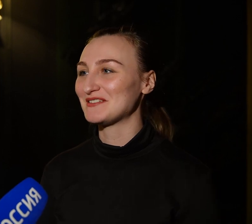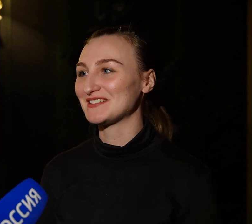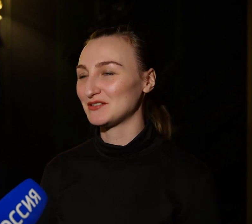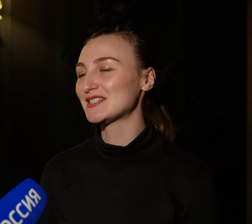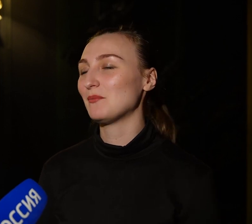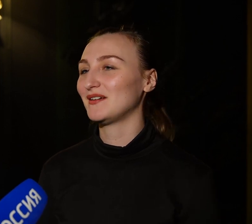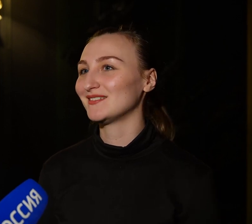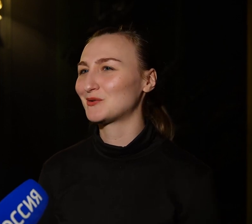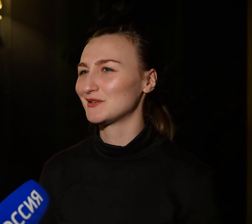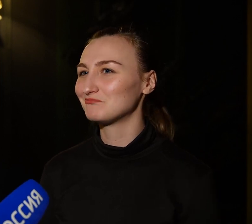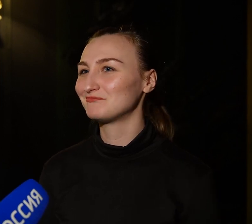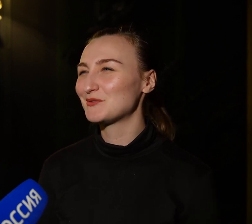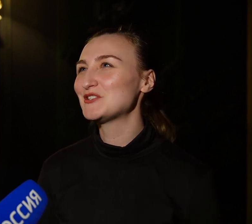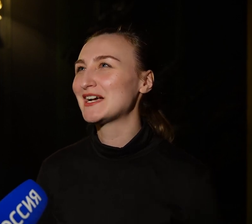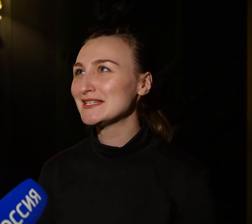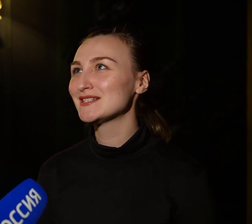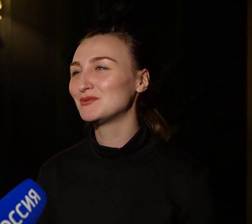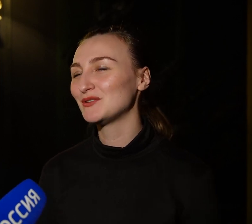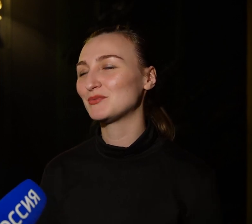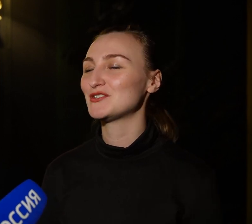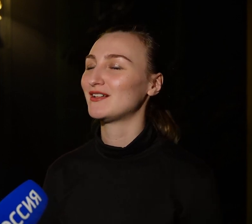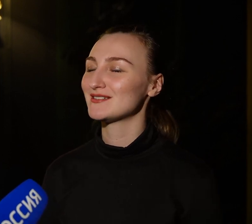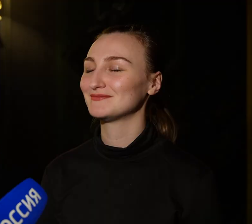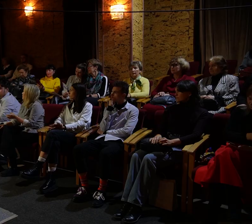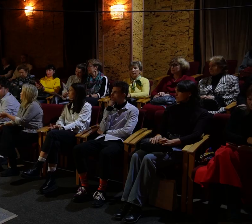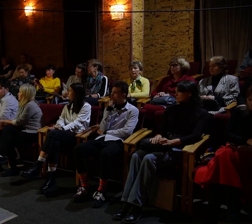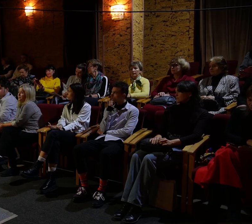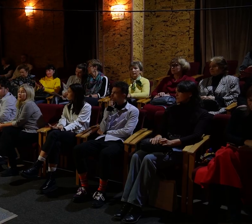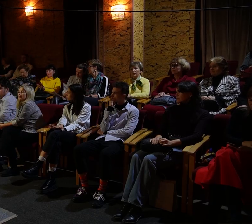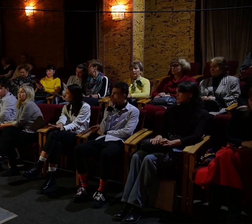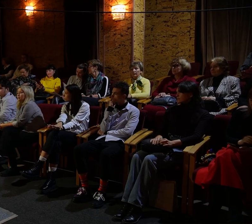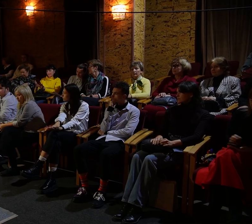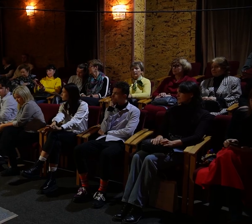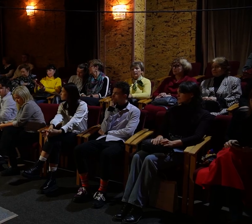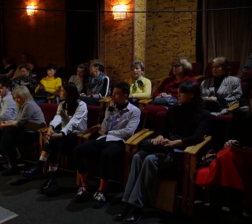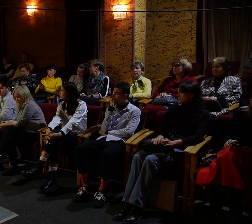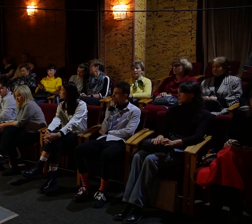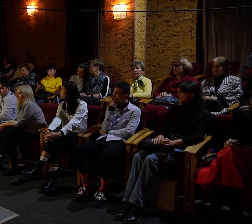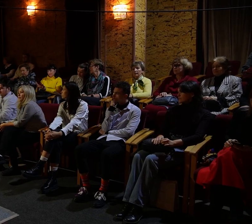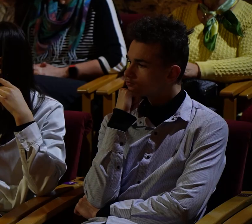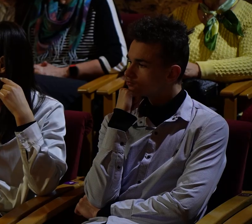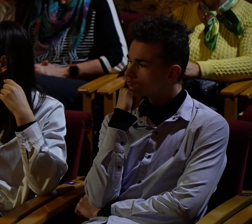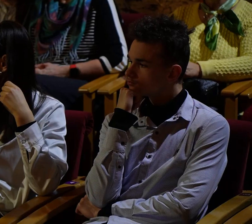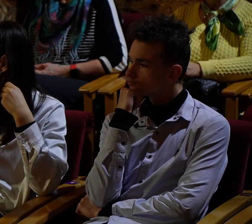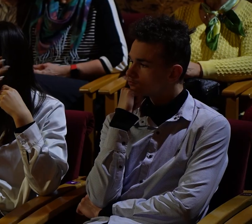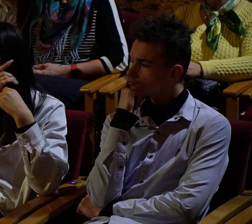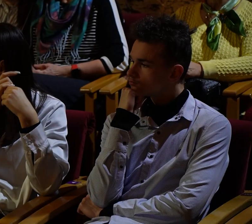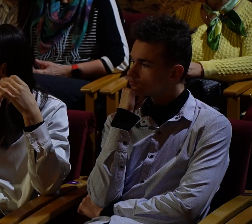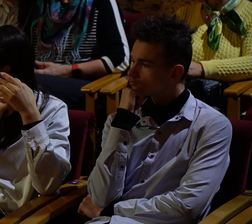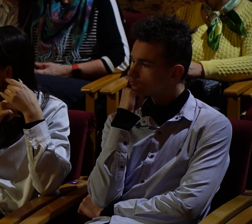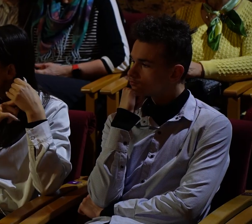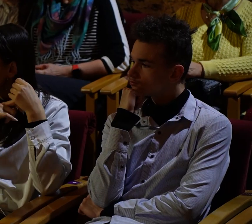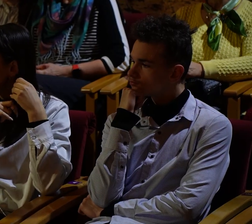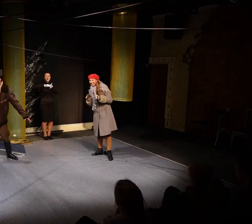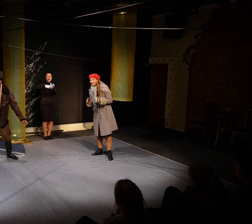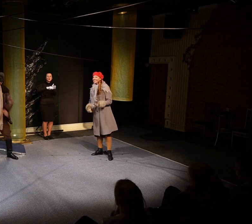не переводила. Вот это самое такое, очень хотелось бы, но не получалось. Судя по реакции в зале, Лидия Соболевская со своей задачей